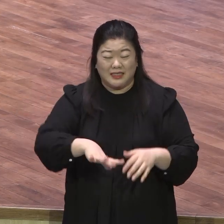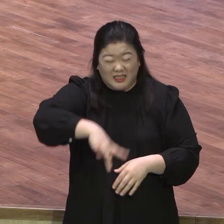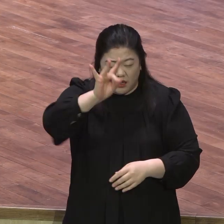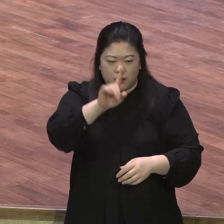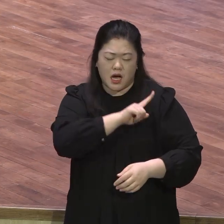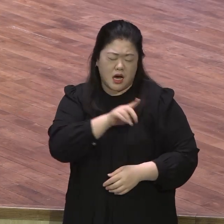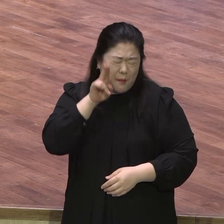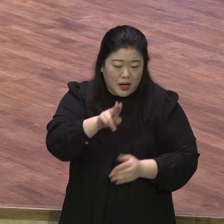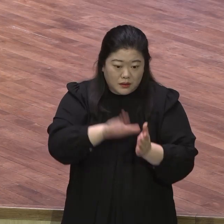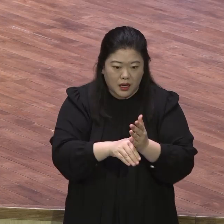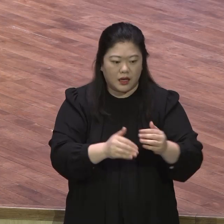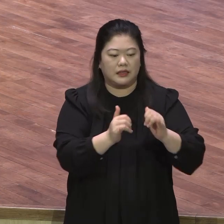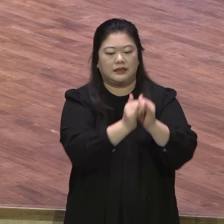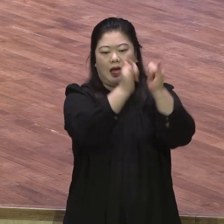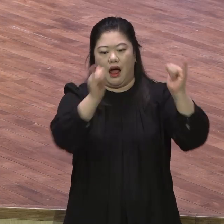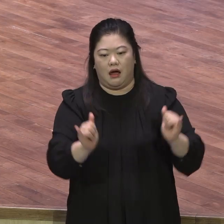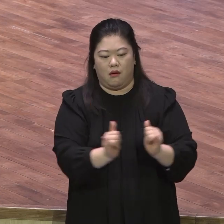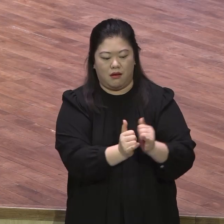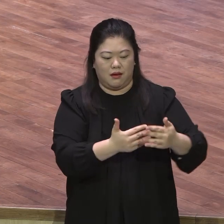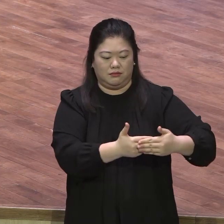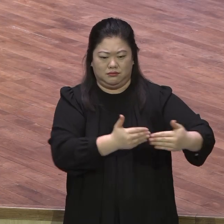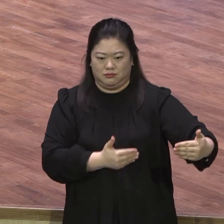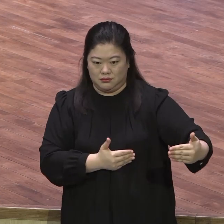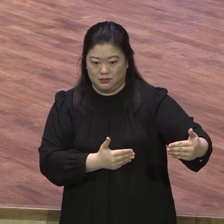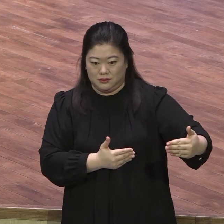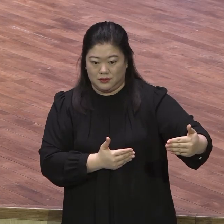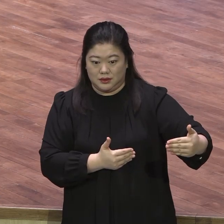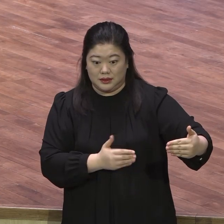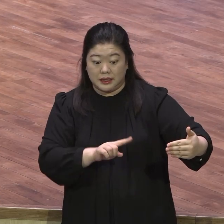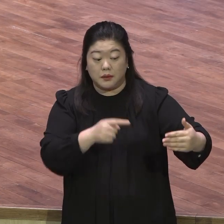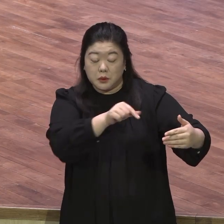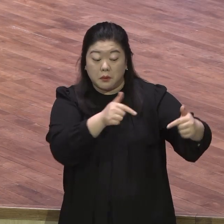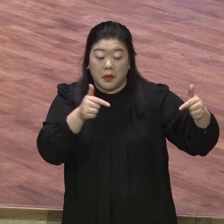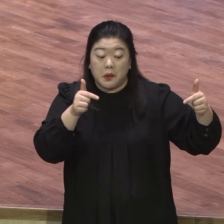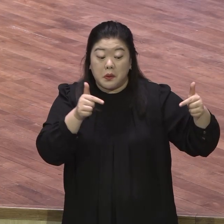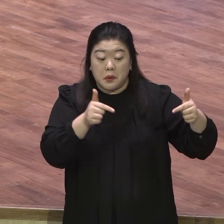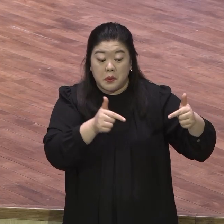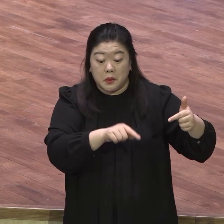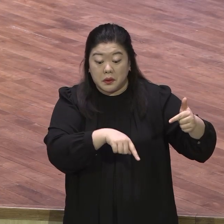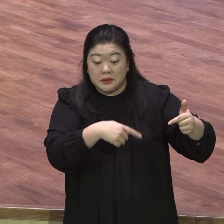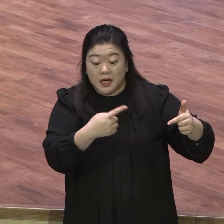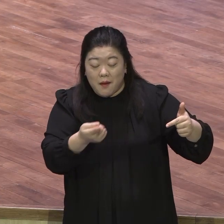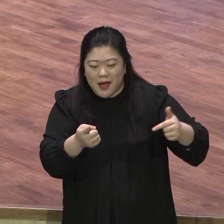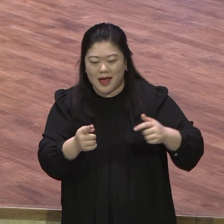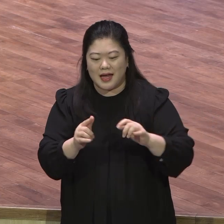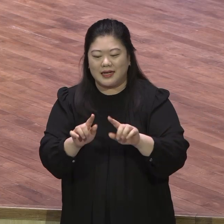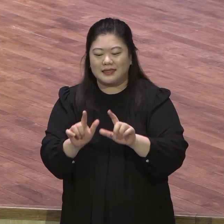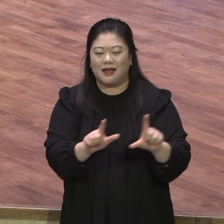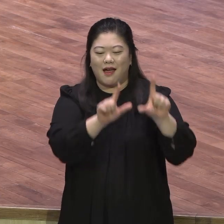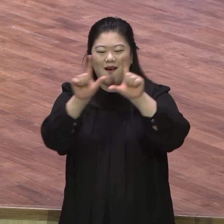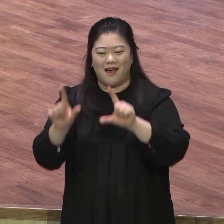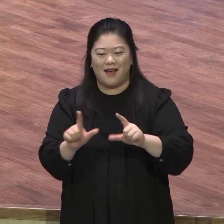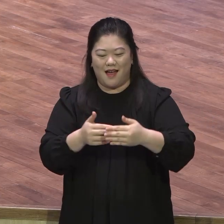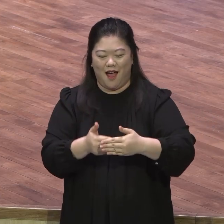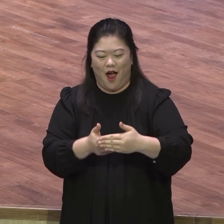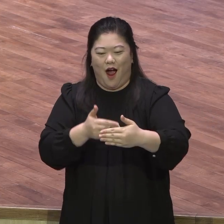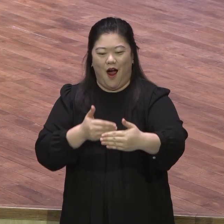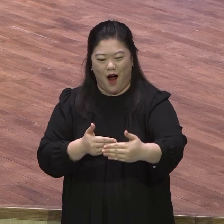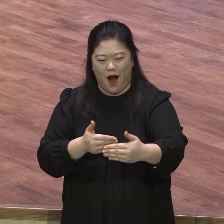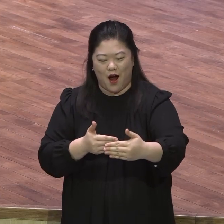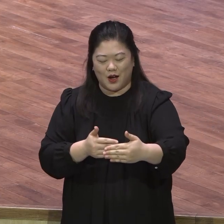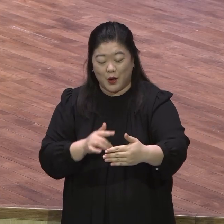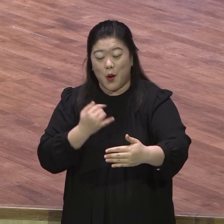그렇게 하고 있는데 이태원 클럽의 확진자들 때문에 또 이렇게 위기가